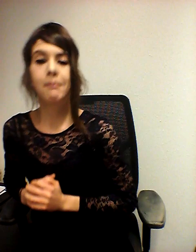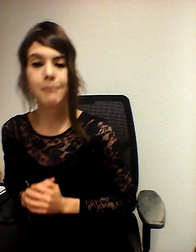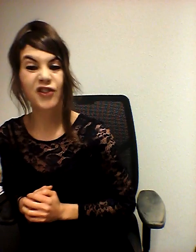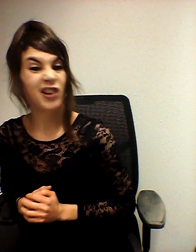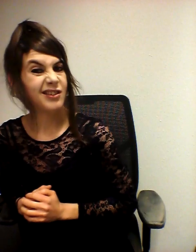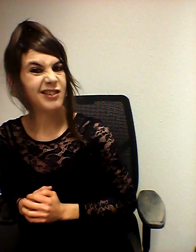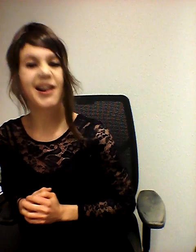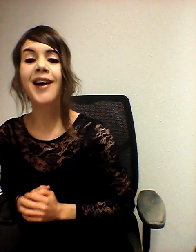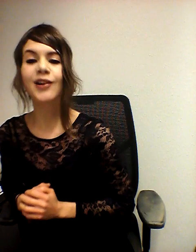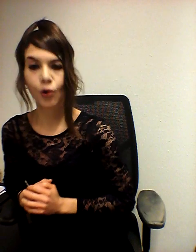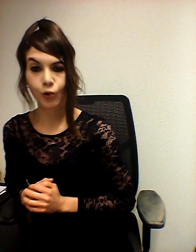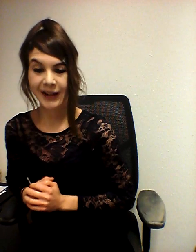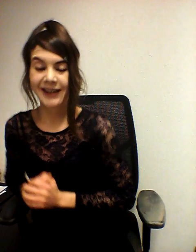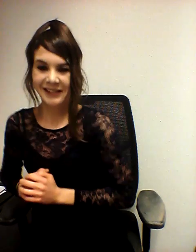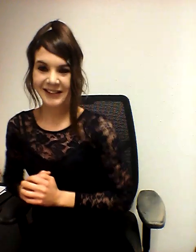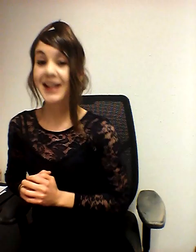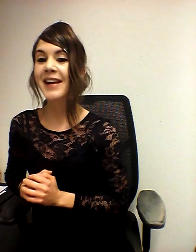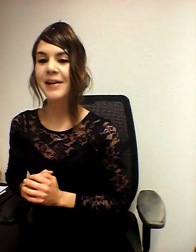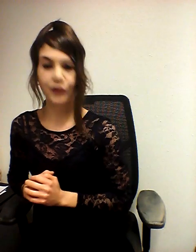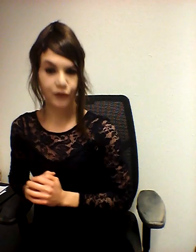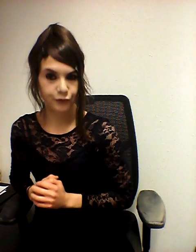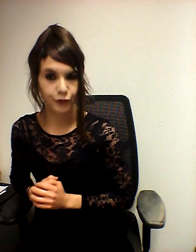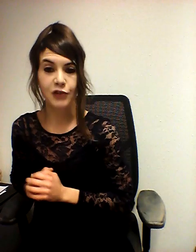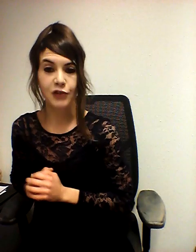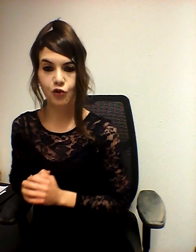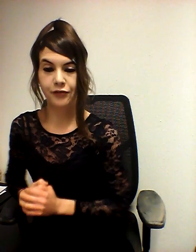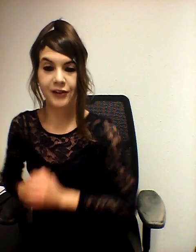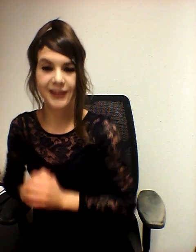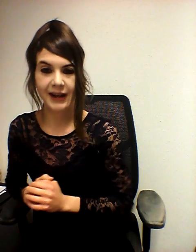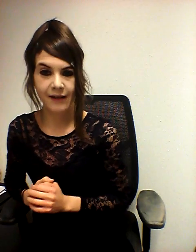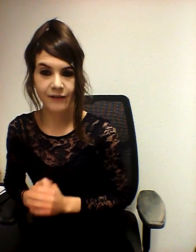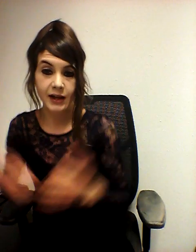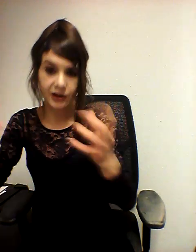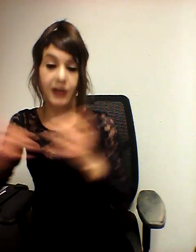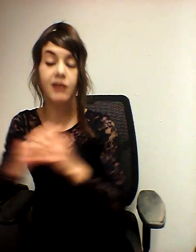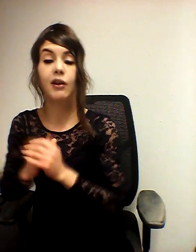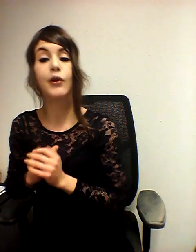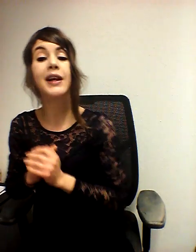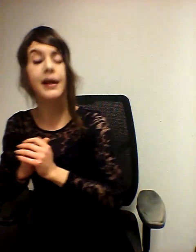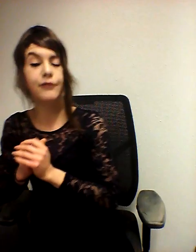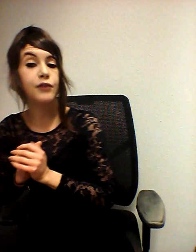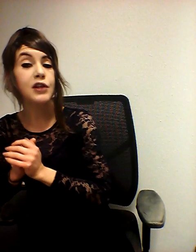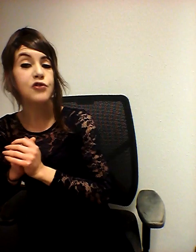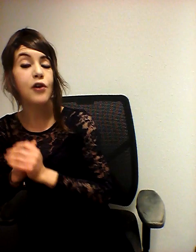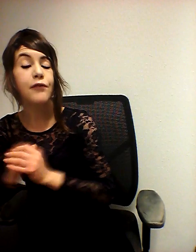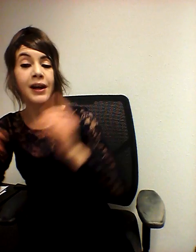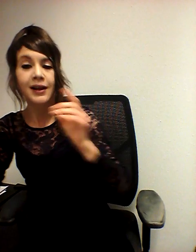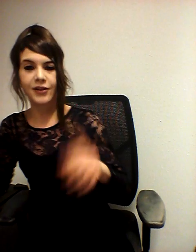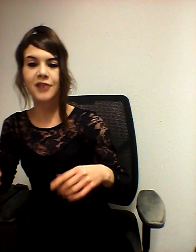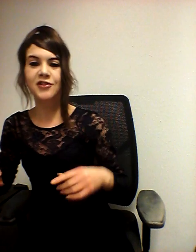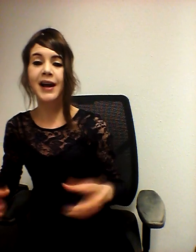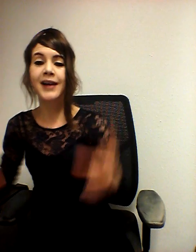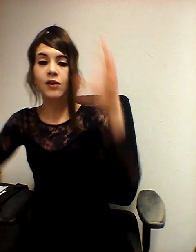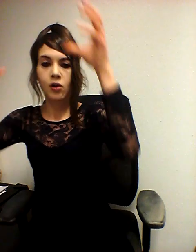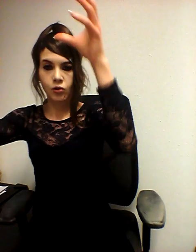met calori leverende voedingsstoffen daarin aanwezig in calori leverende voedingsstoffen dat zijn